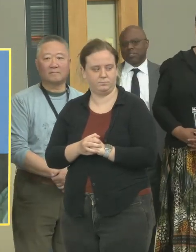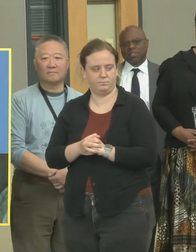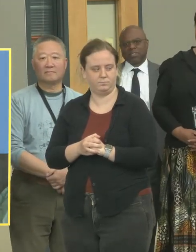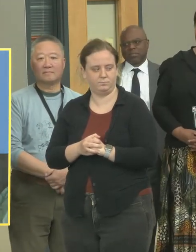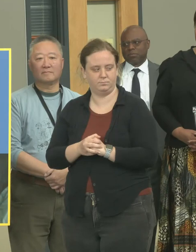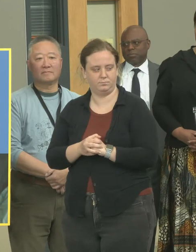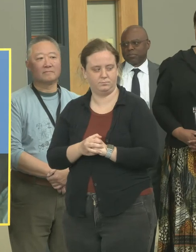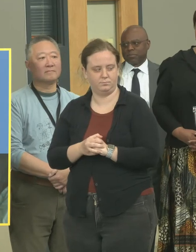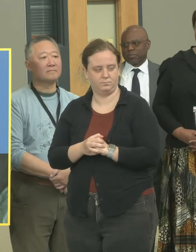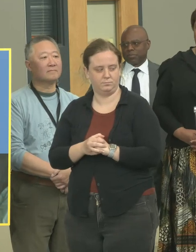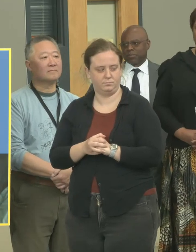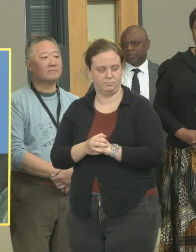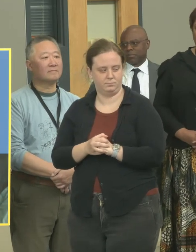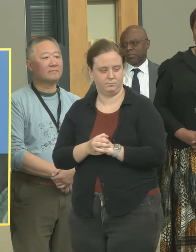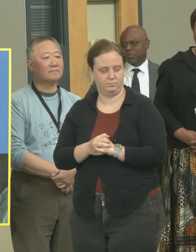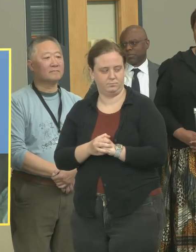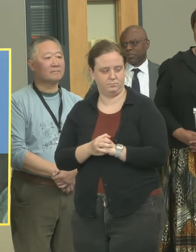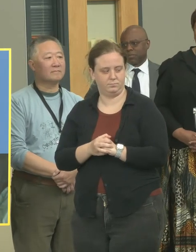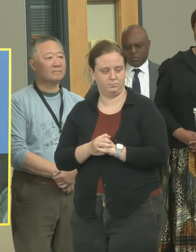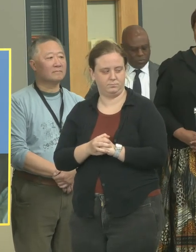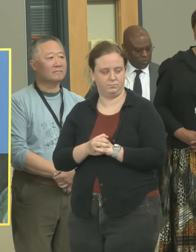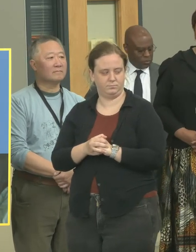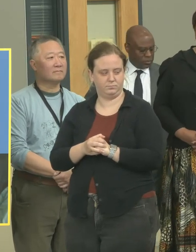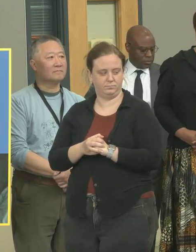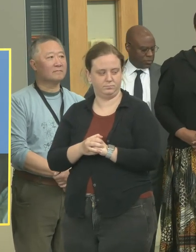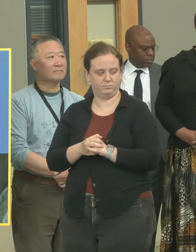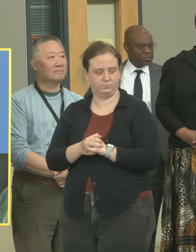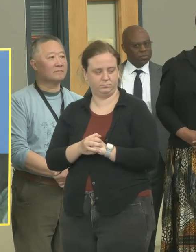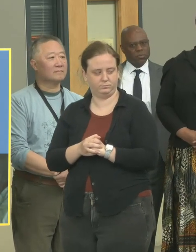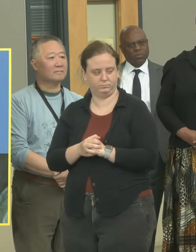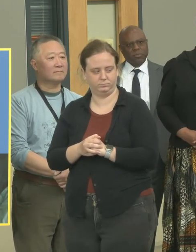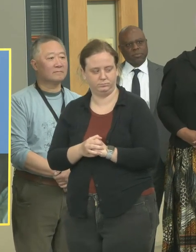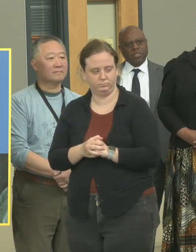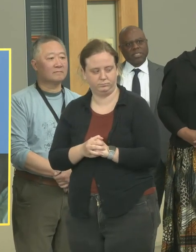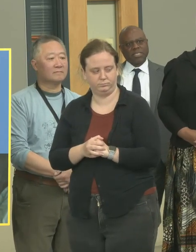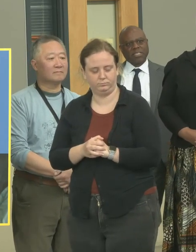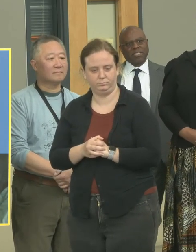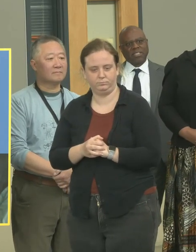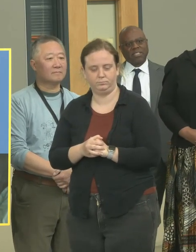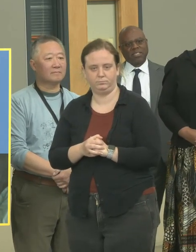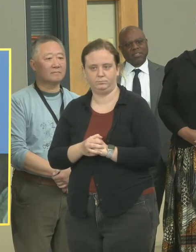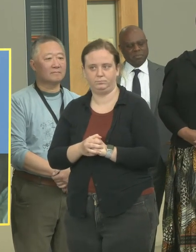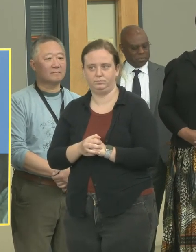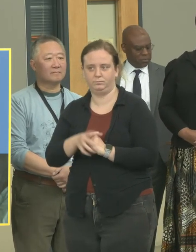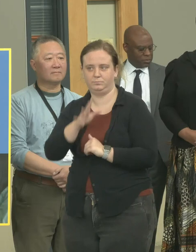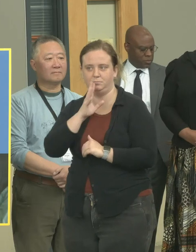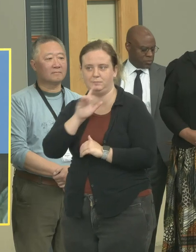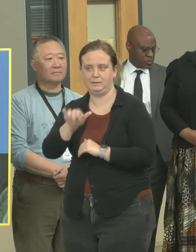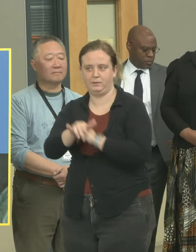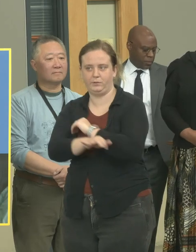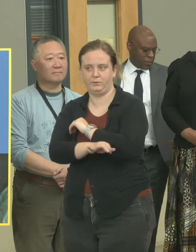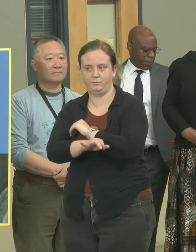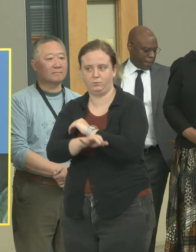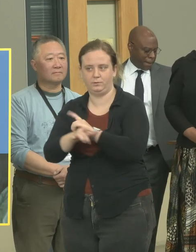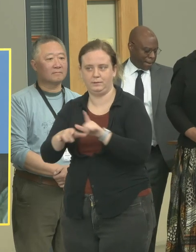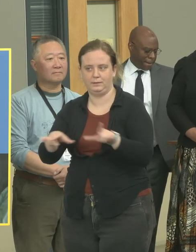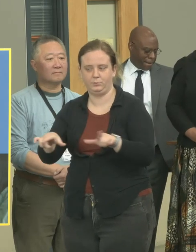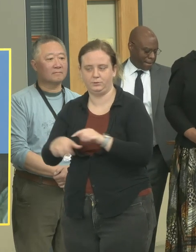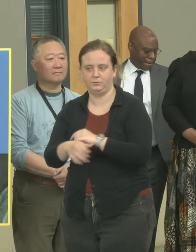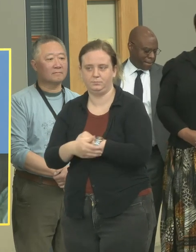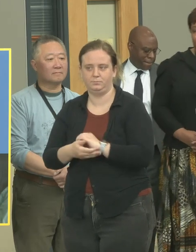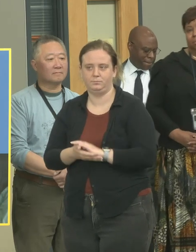Tanastali, yimaana kasab balalluhi. በዛሬው ዕለት የአማርኛ ትርጉም መስራ ላይ ለዚሁ ቀን የተዘጋጀ